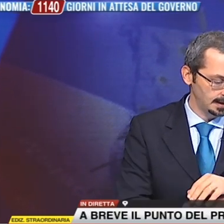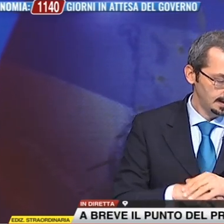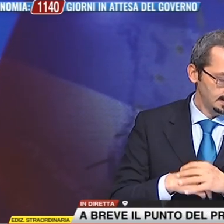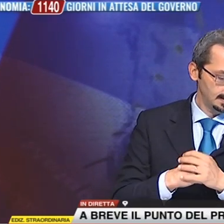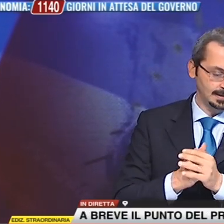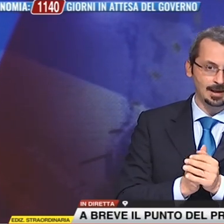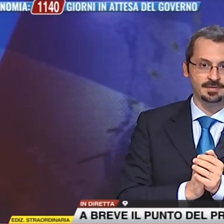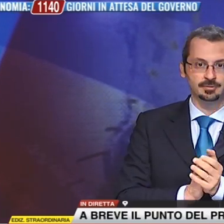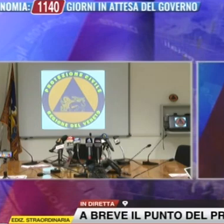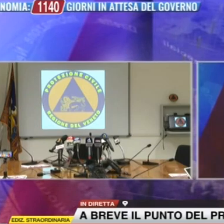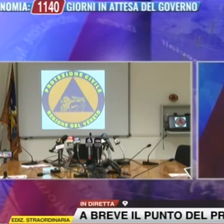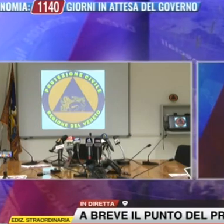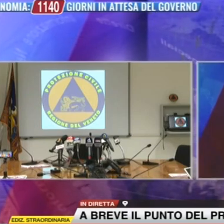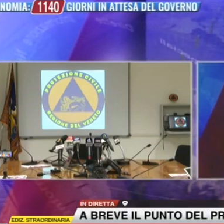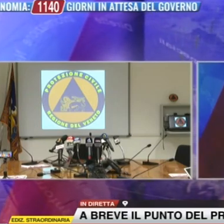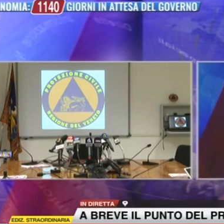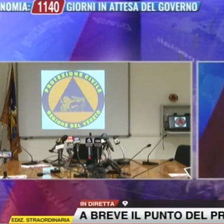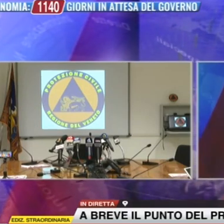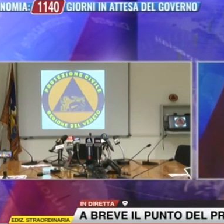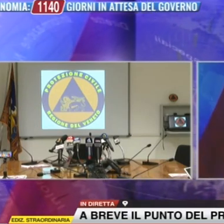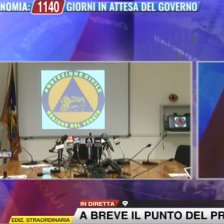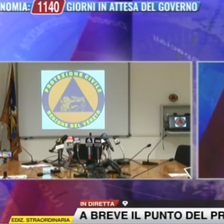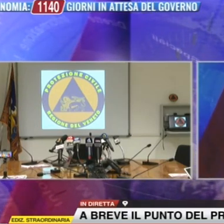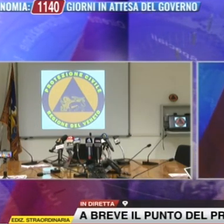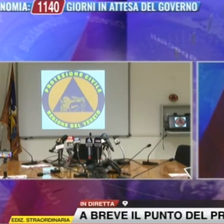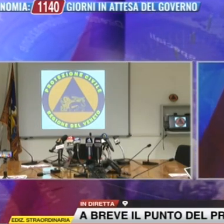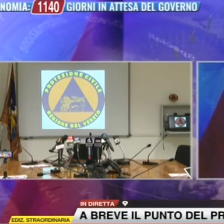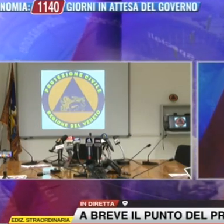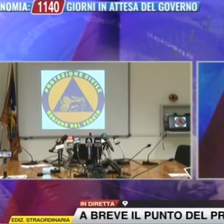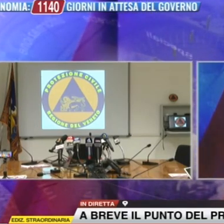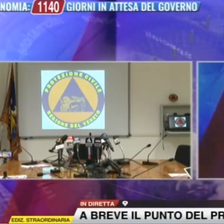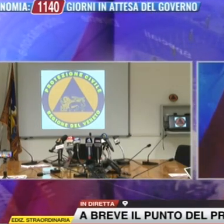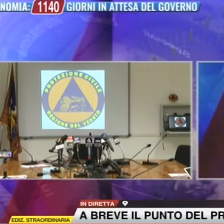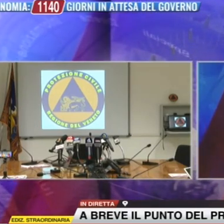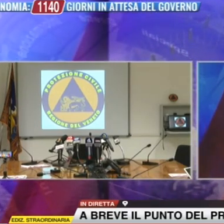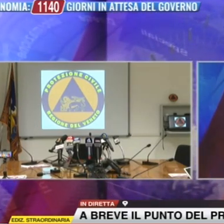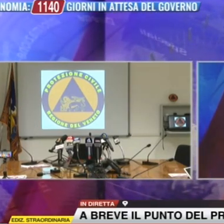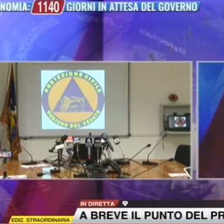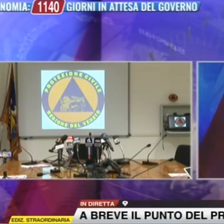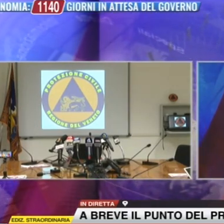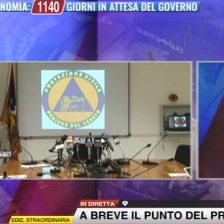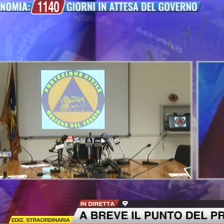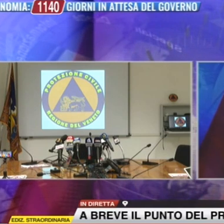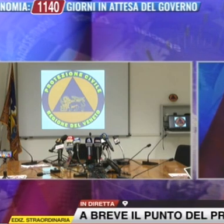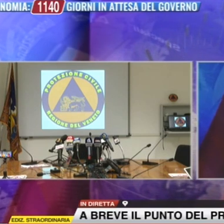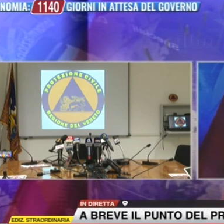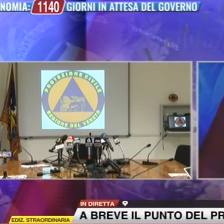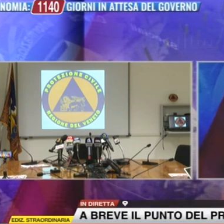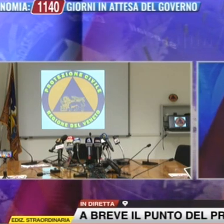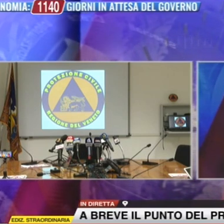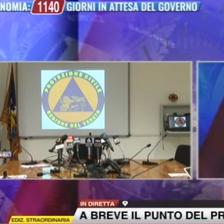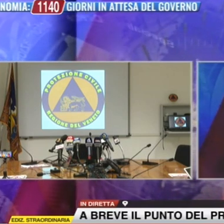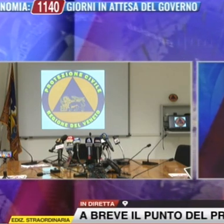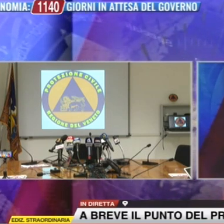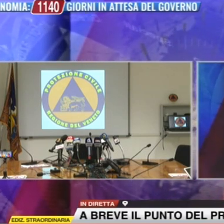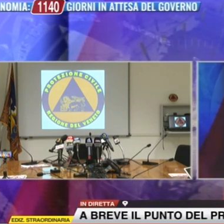di quello che dirà il governatore Zaia. Siamo in attesa di capire anche se ci sono novità proprio sul DPCM. Ieri Zaia, insomma, ha fatto una specie di